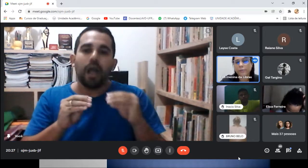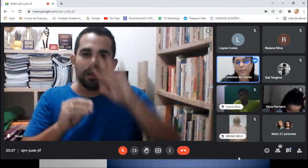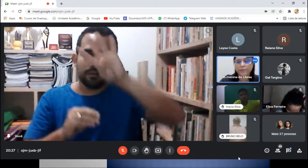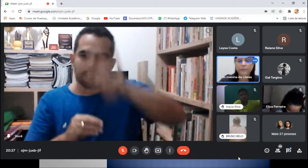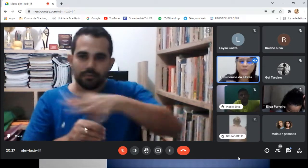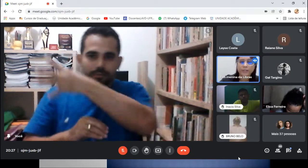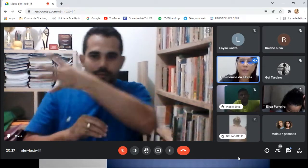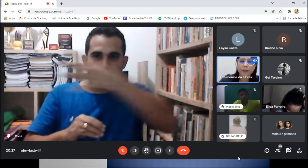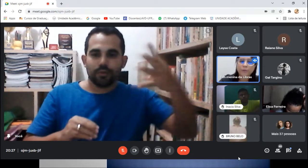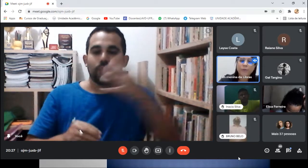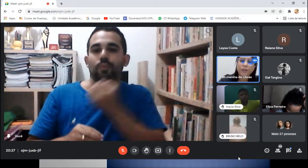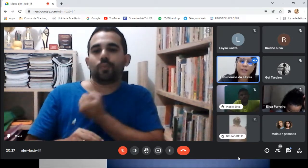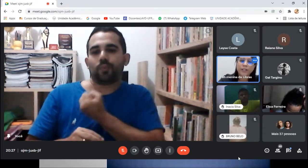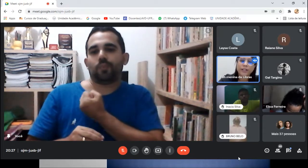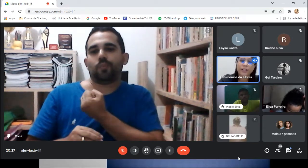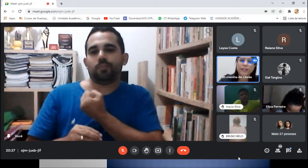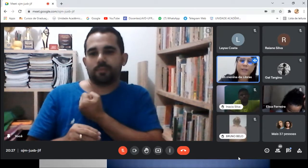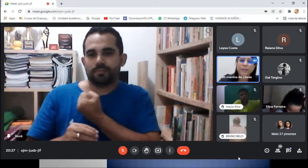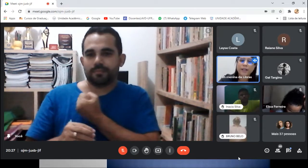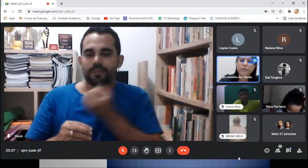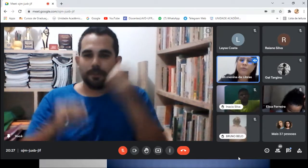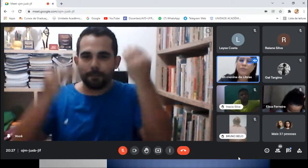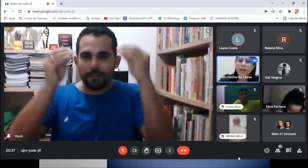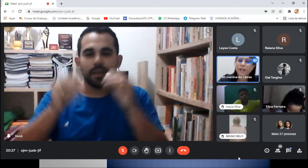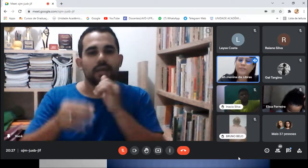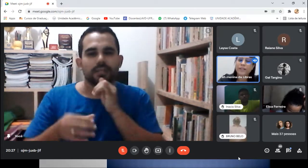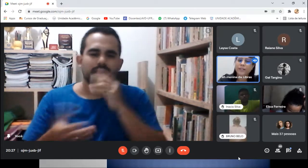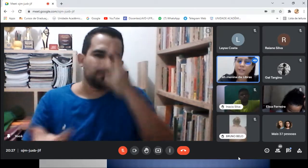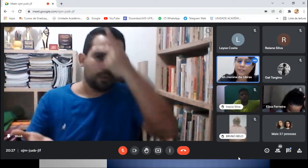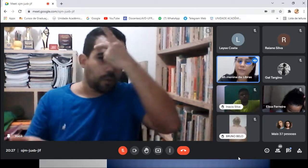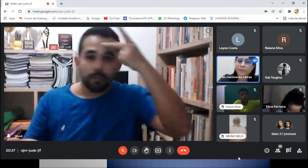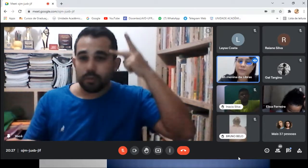um percentual e a tabela com os dados certinhos.